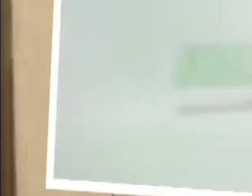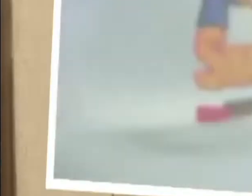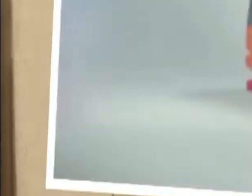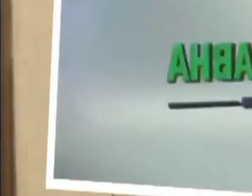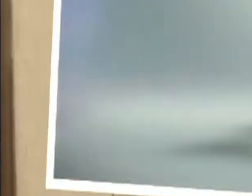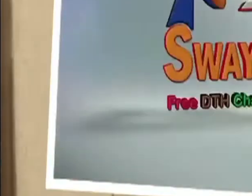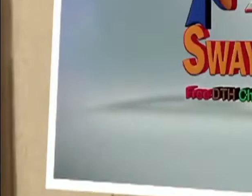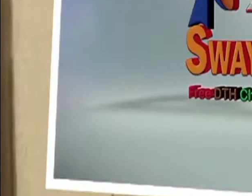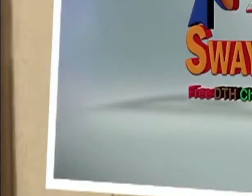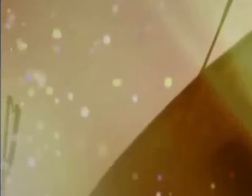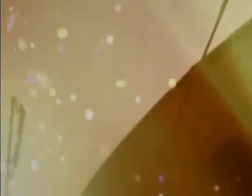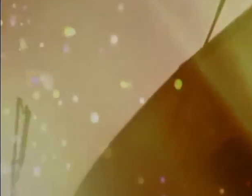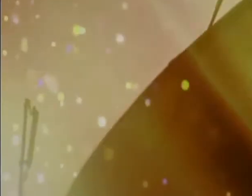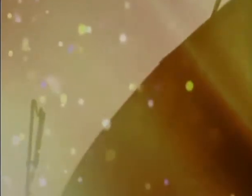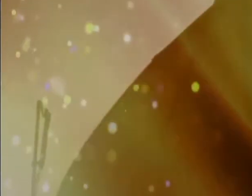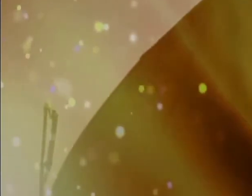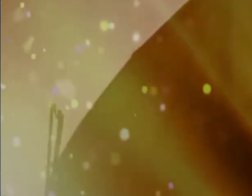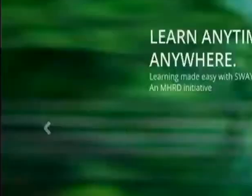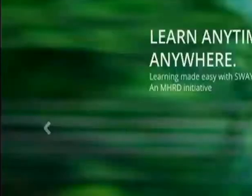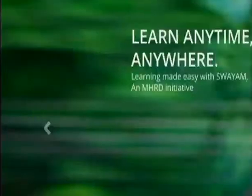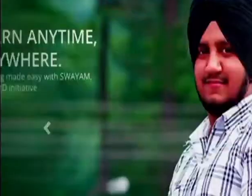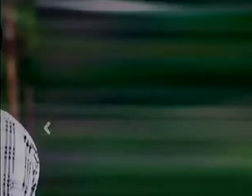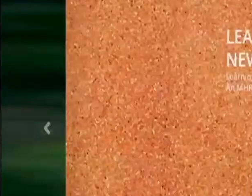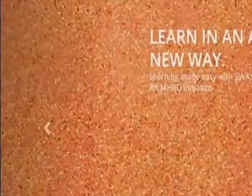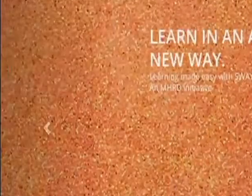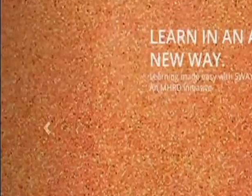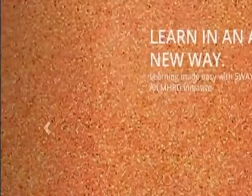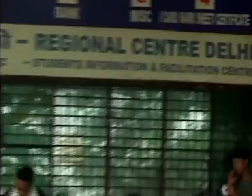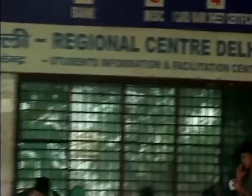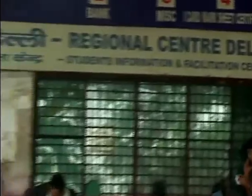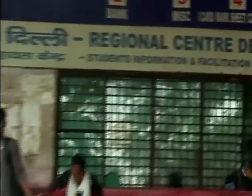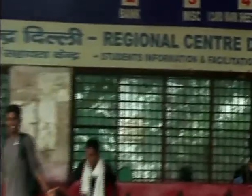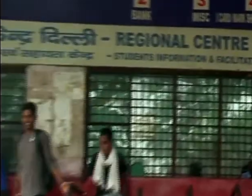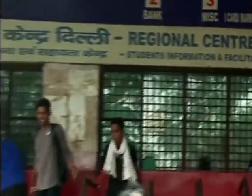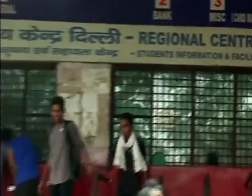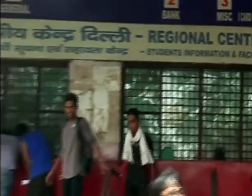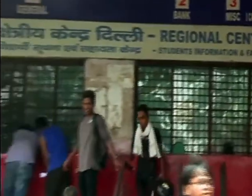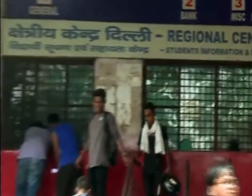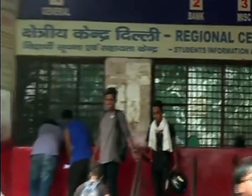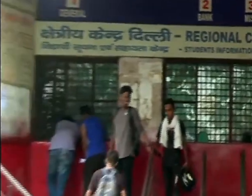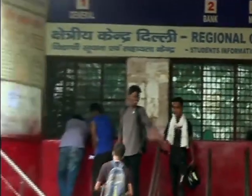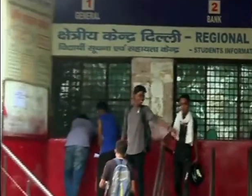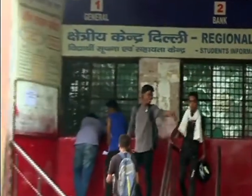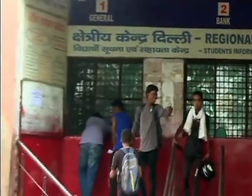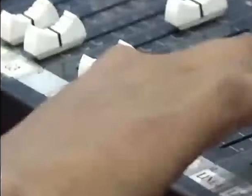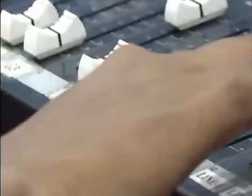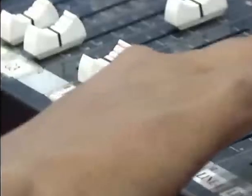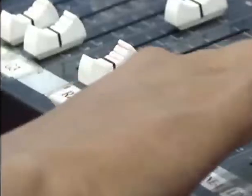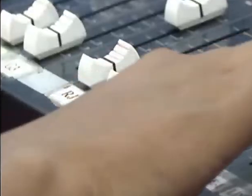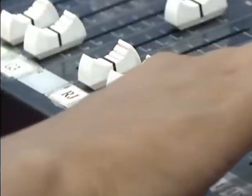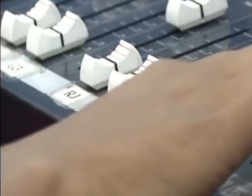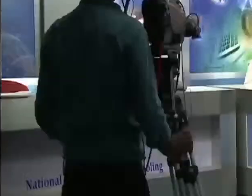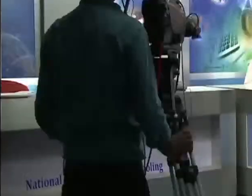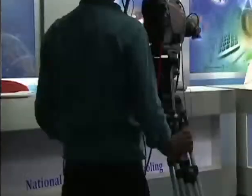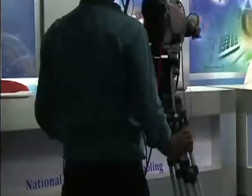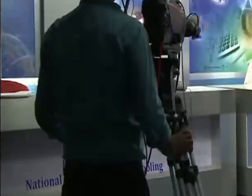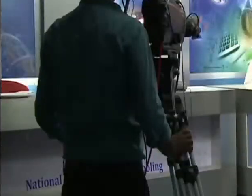मन चाहा केंद्र चुने, हम अपना जीवन स्वयं